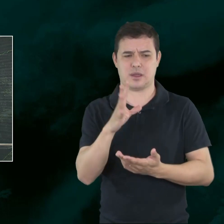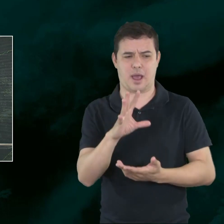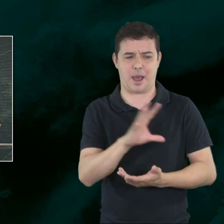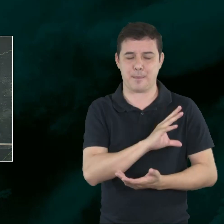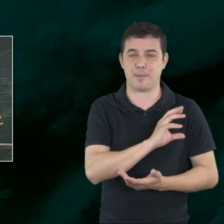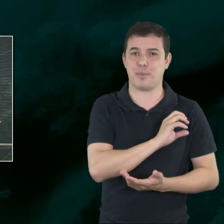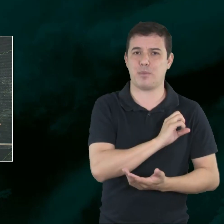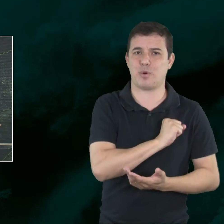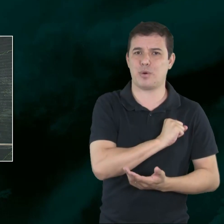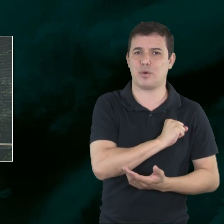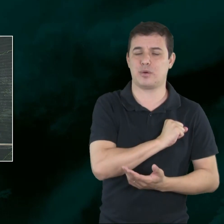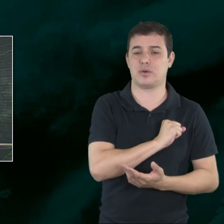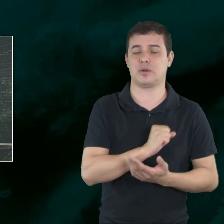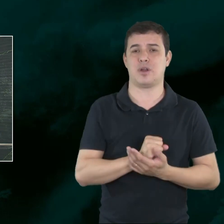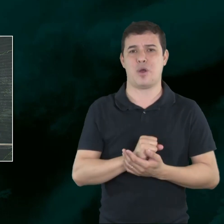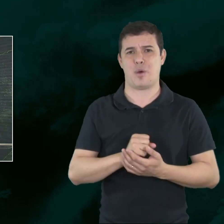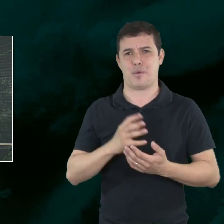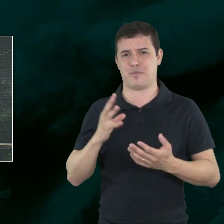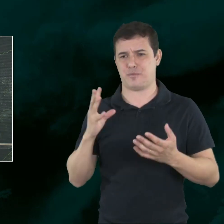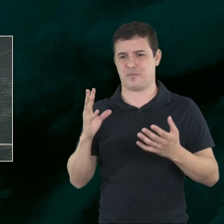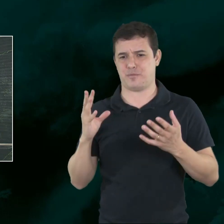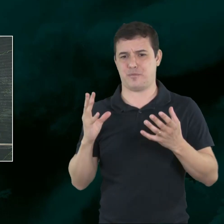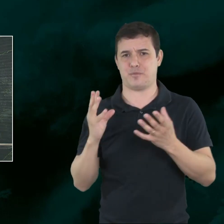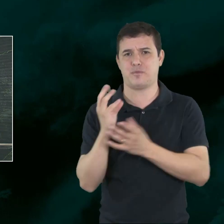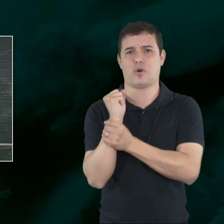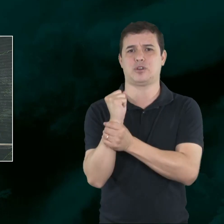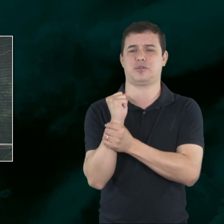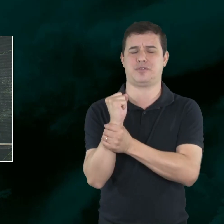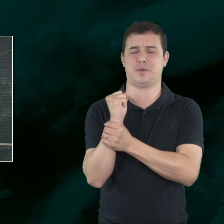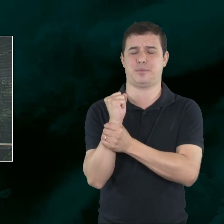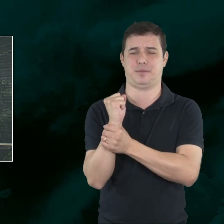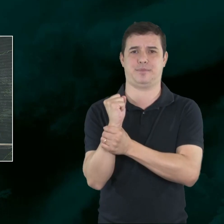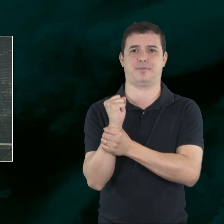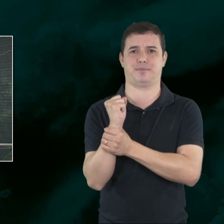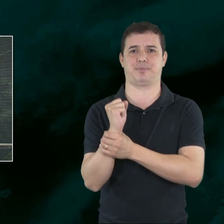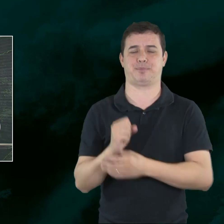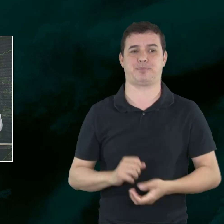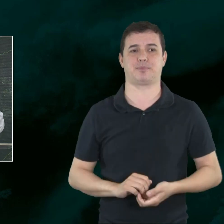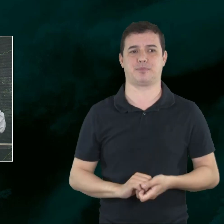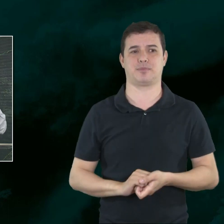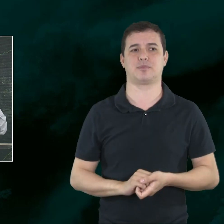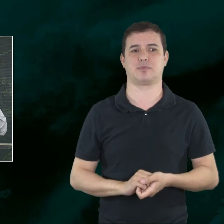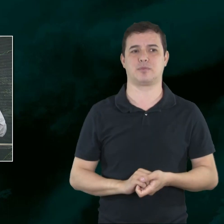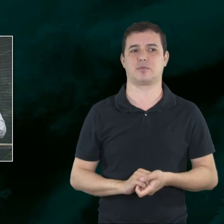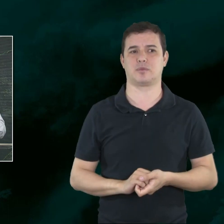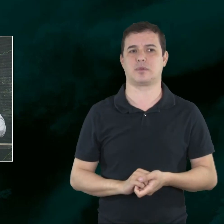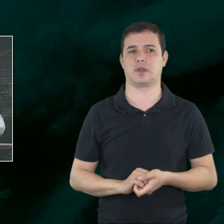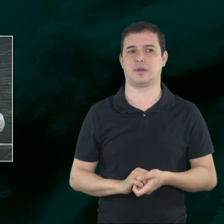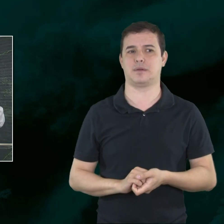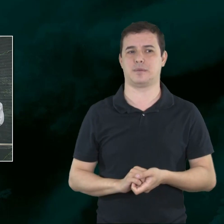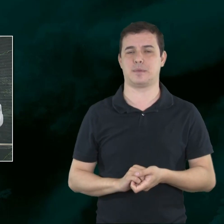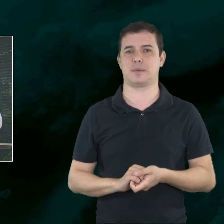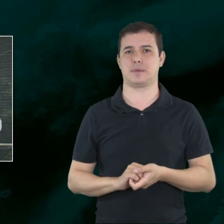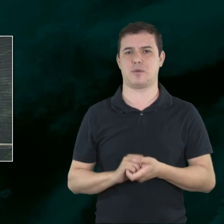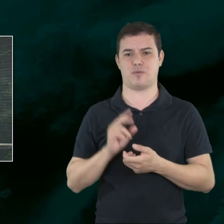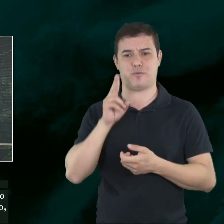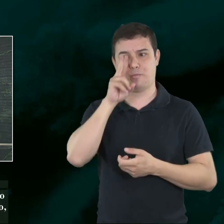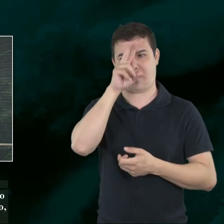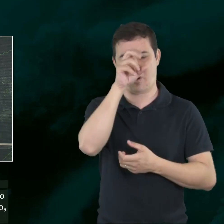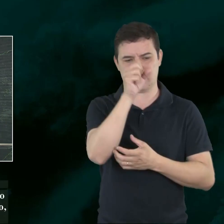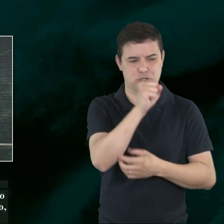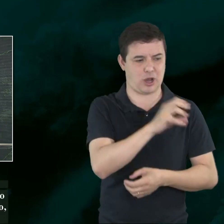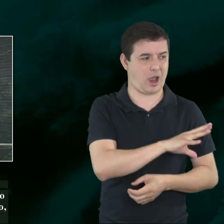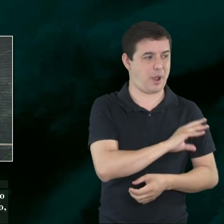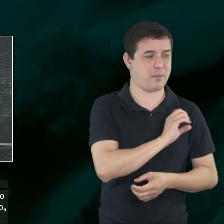fé está muito fraca, né? Então, vamos nos preparar para esse tempo. E aí, no versículo 14: e será